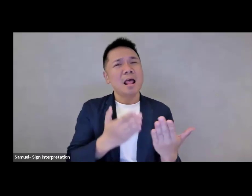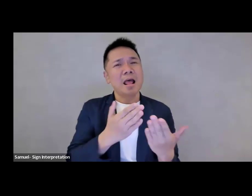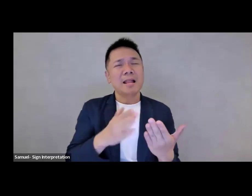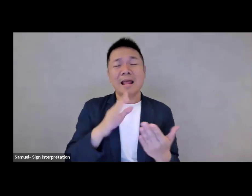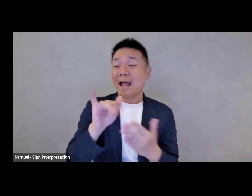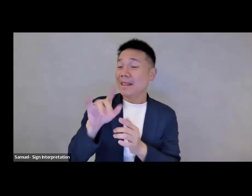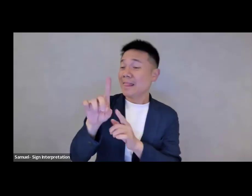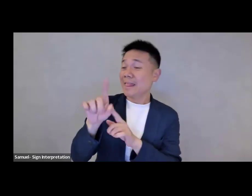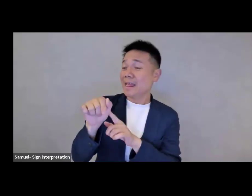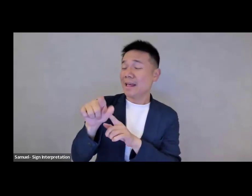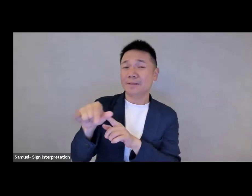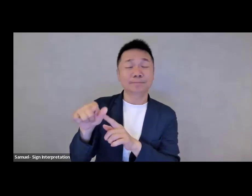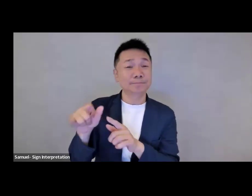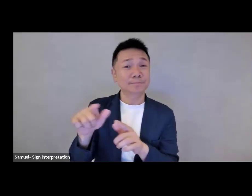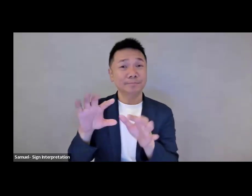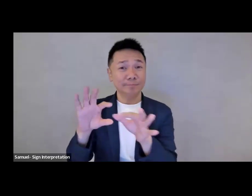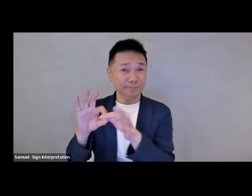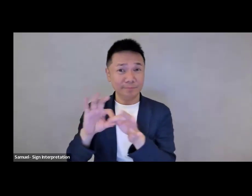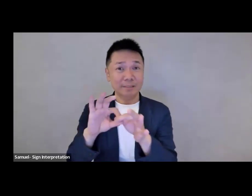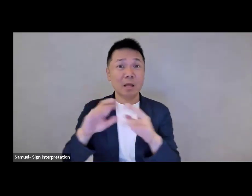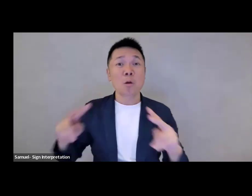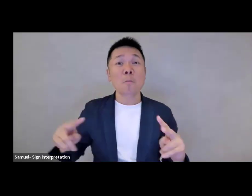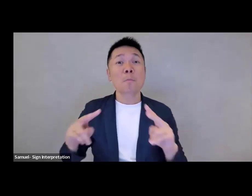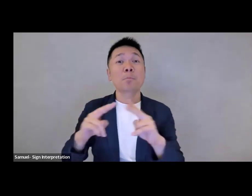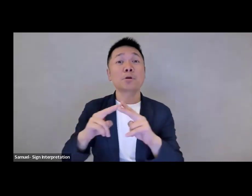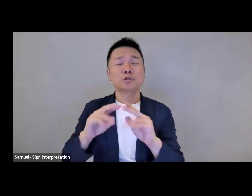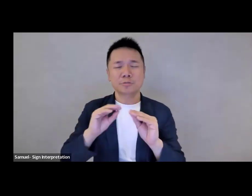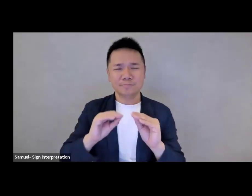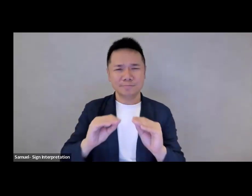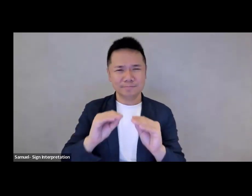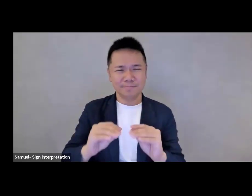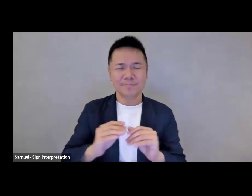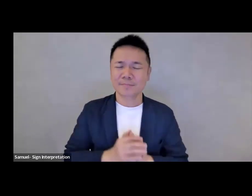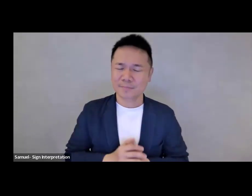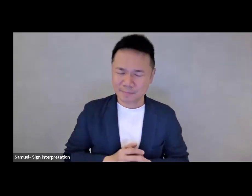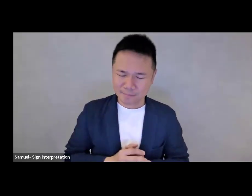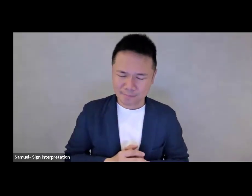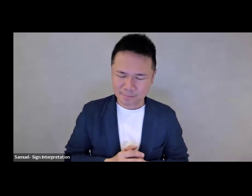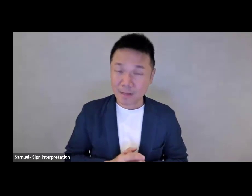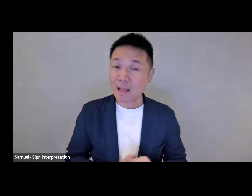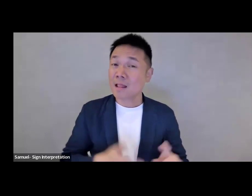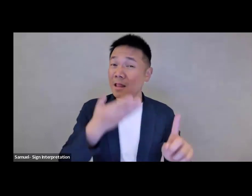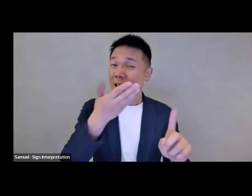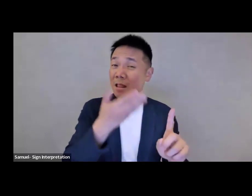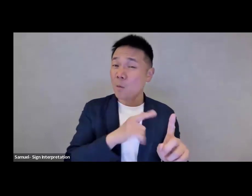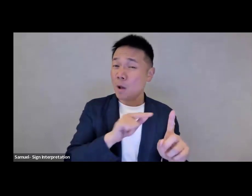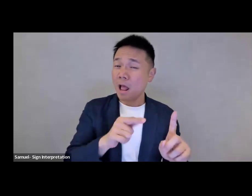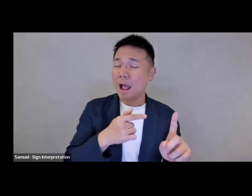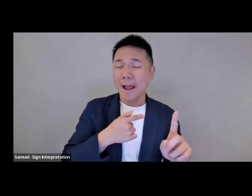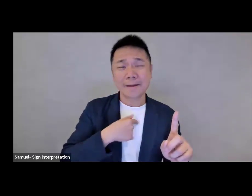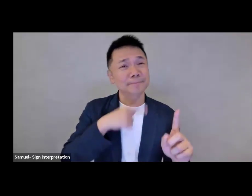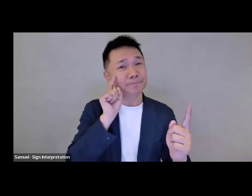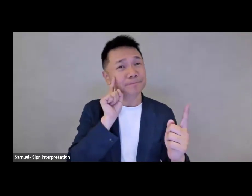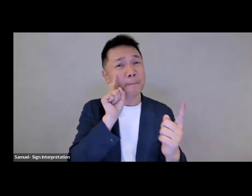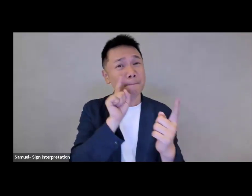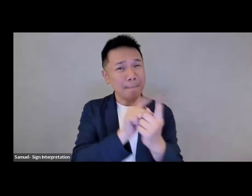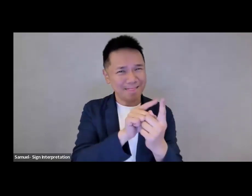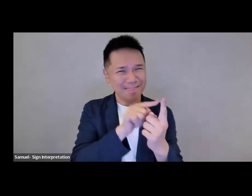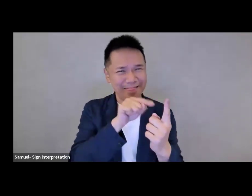因为呢，巴卡比就像我们的领导。他是在我们国际的残疾的这些